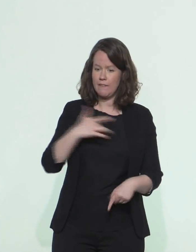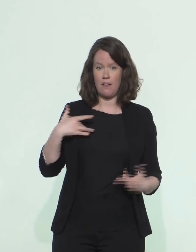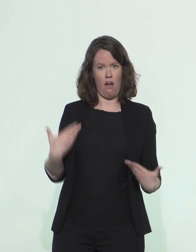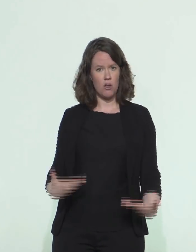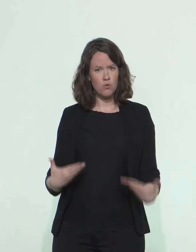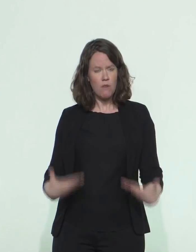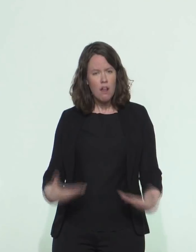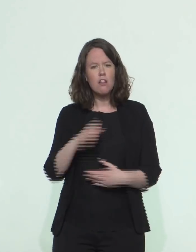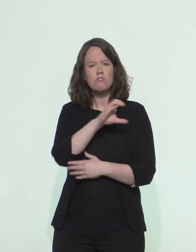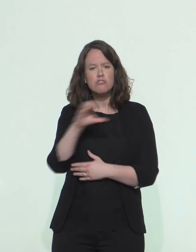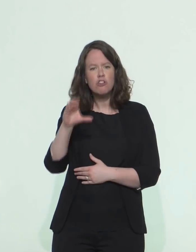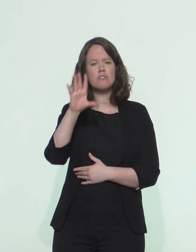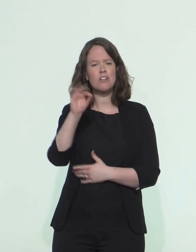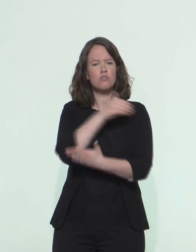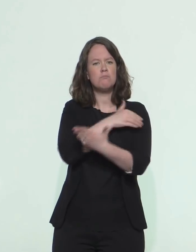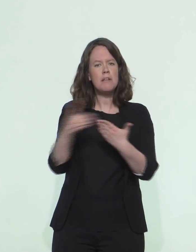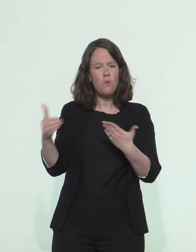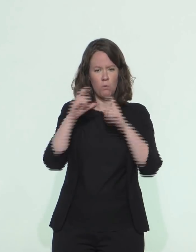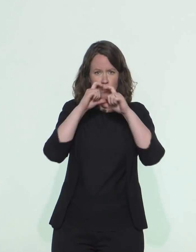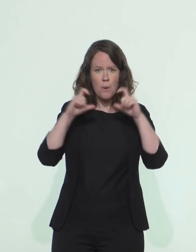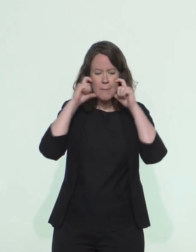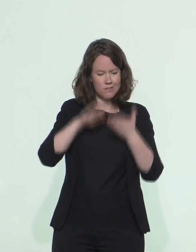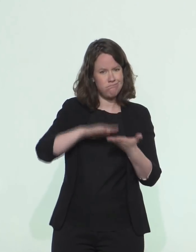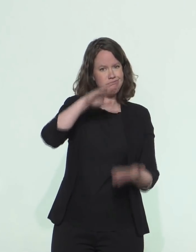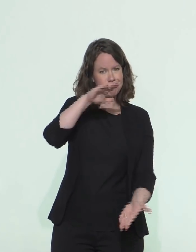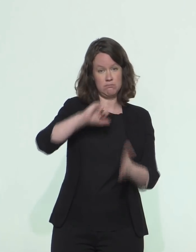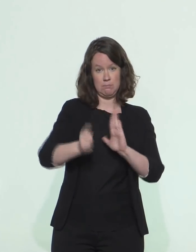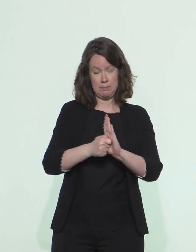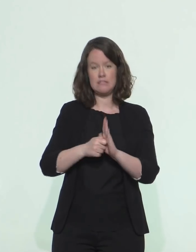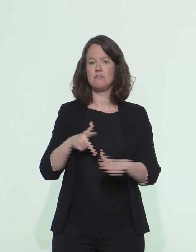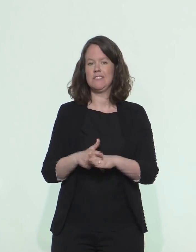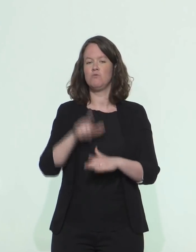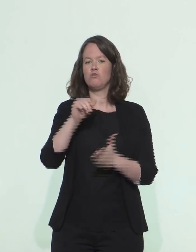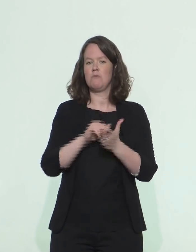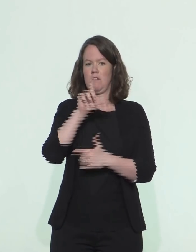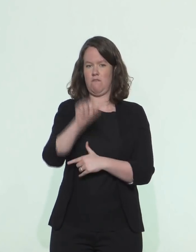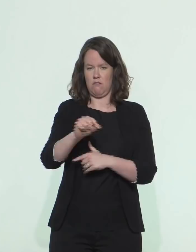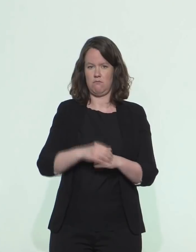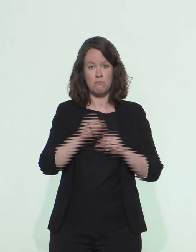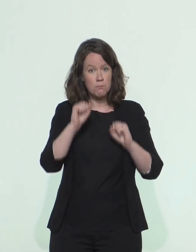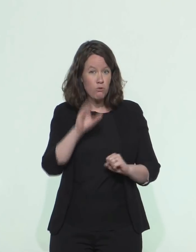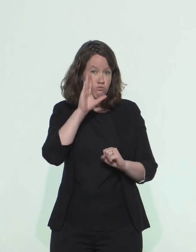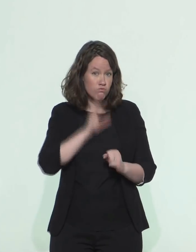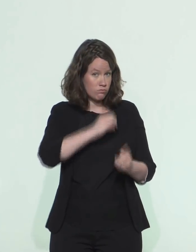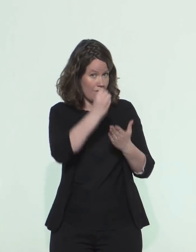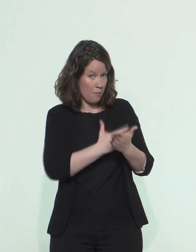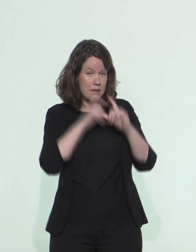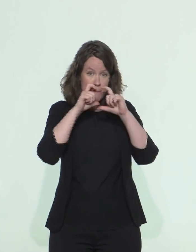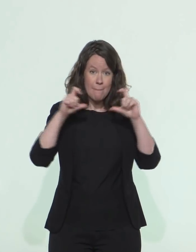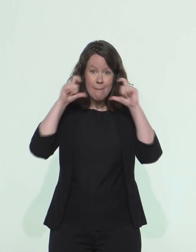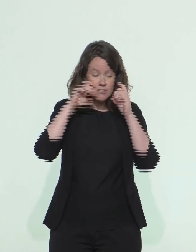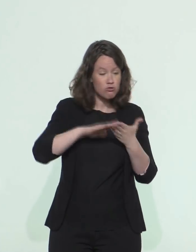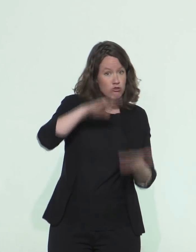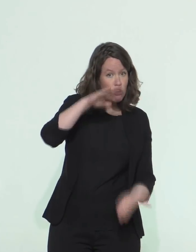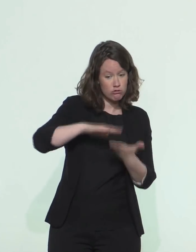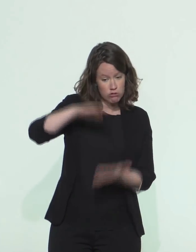masques début 2020. Pouvez-vous nous communiquer les quantités de masques que comportait le stock d'état année après année en 2017,